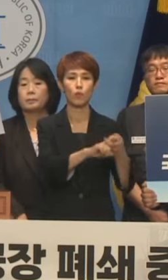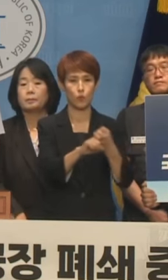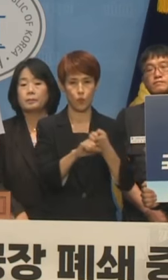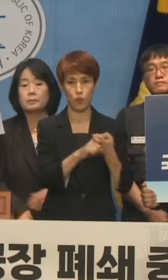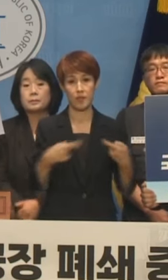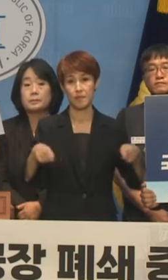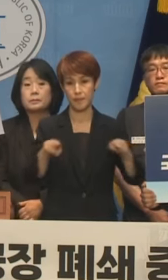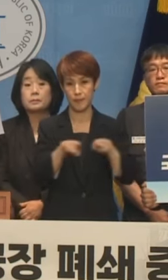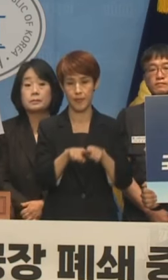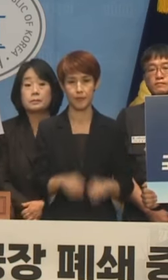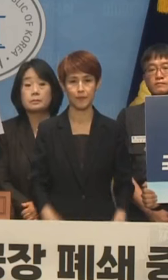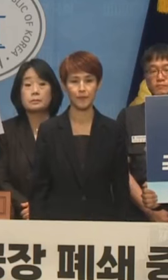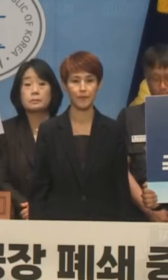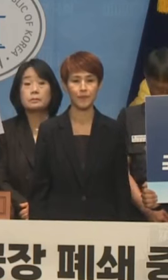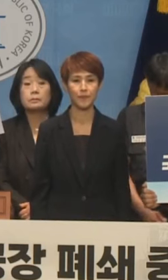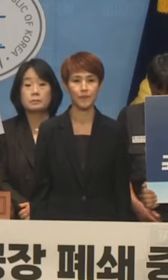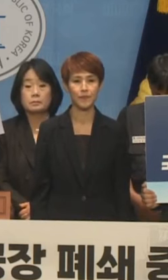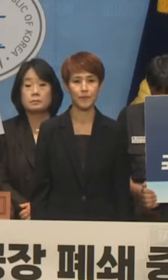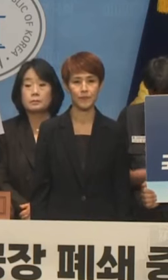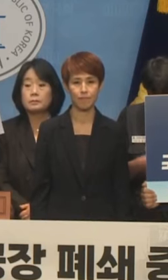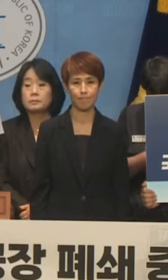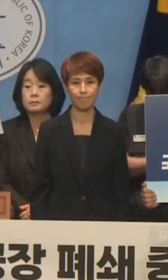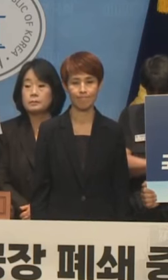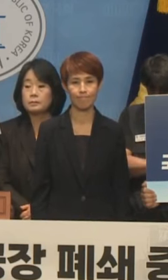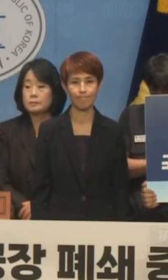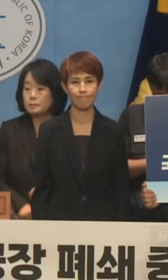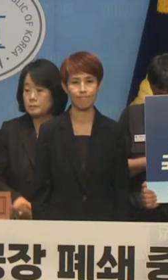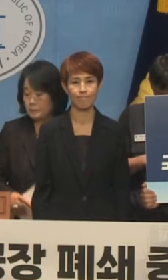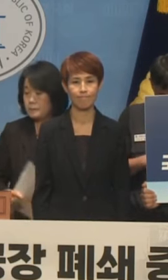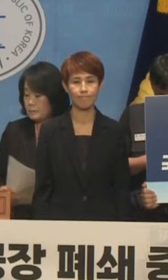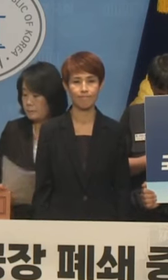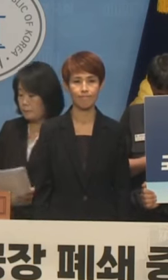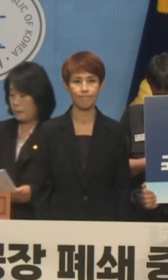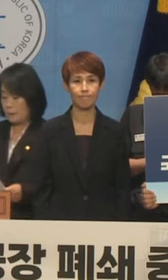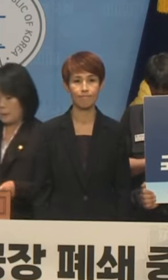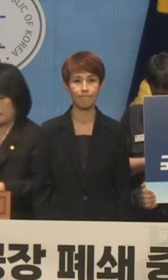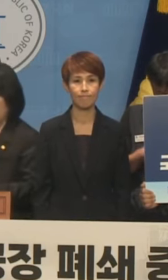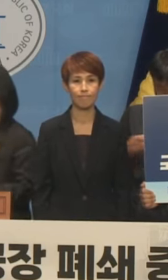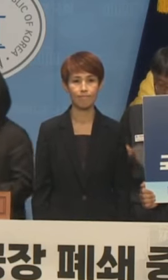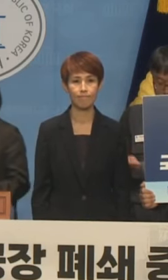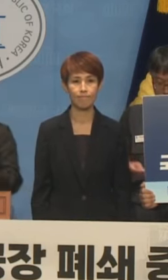먼저 인사 말씀 우리 윤미향 국회의원님으로부터 듣도록 하겠습니다.